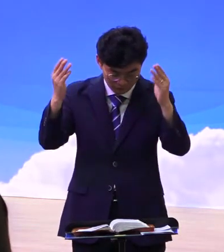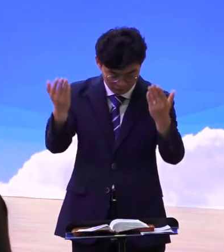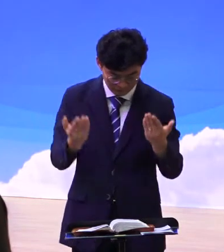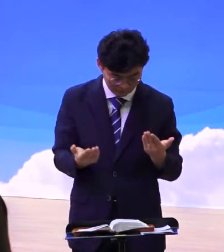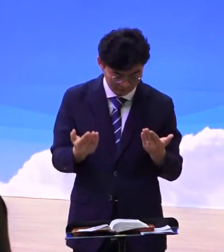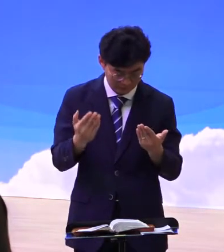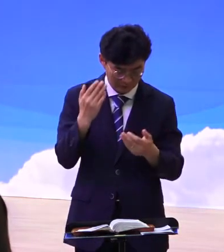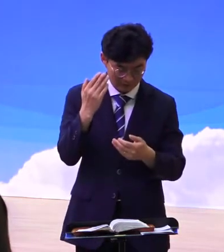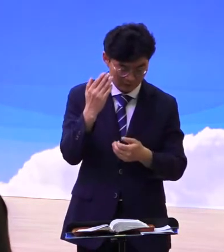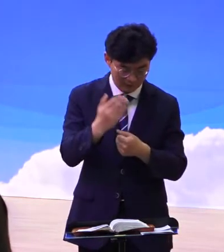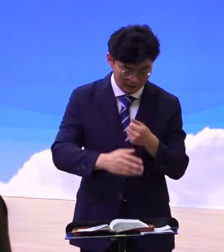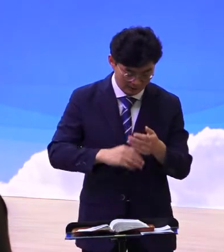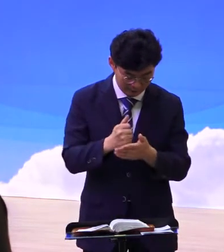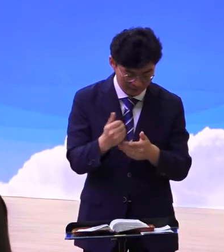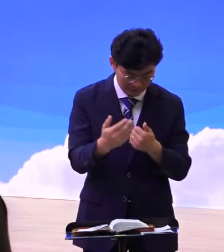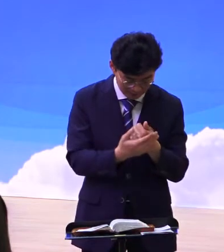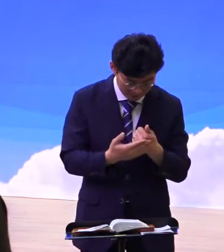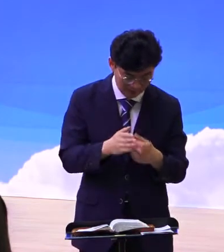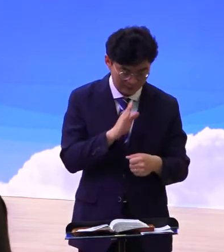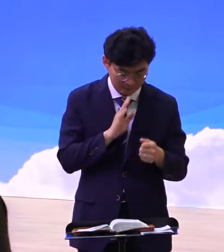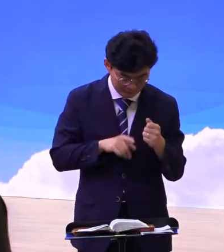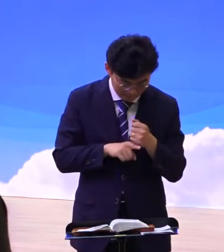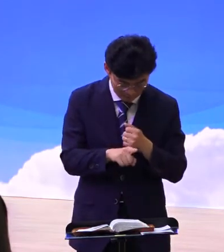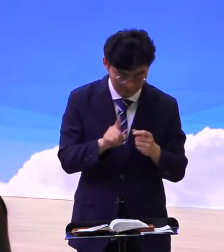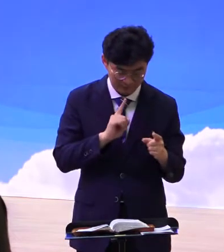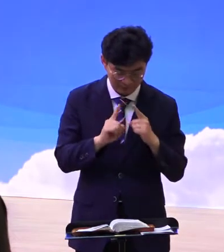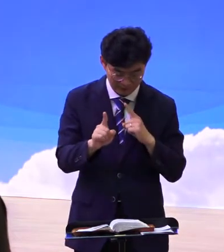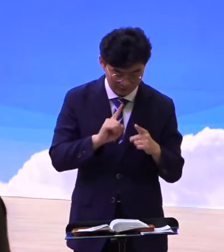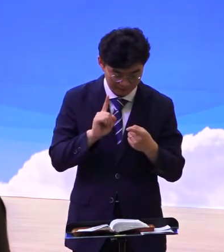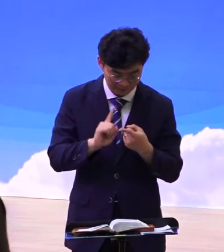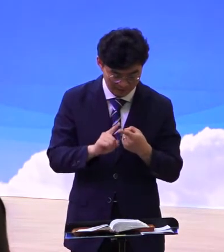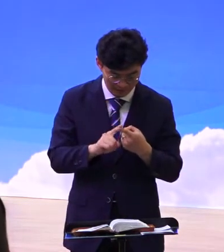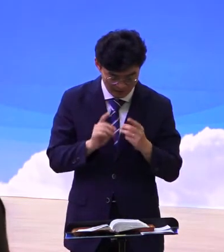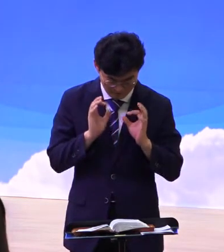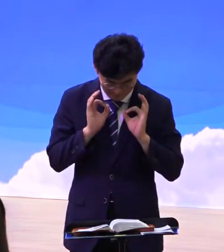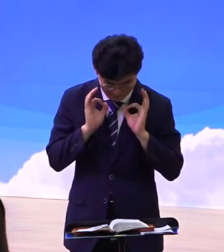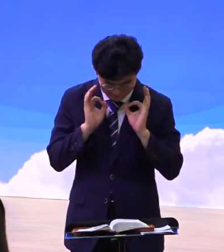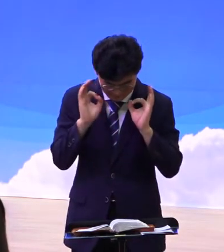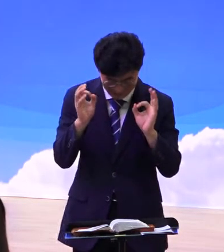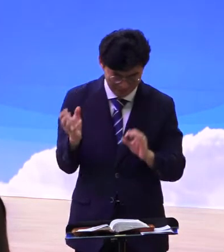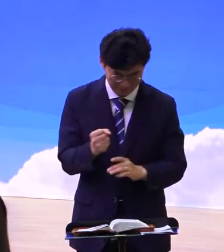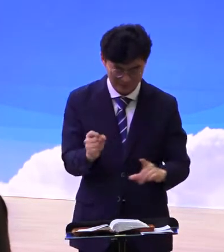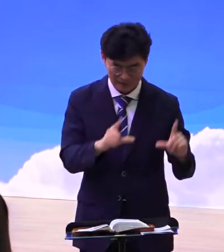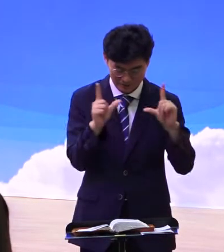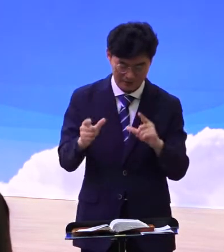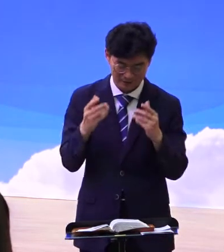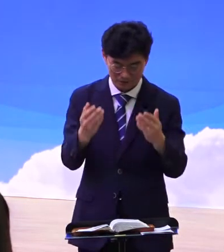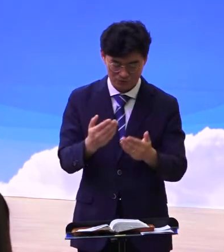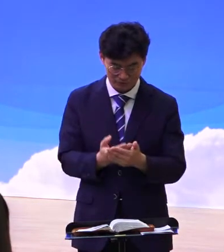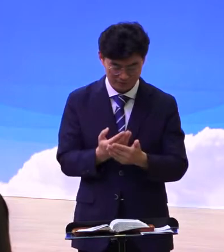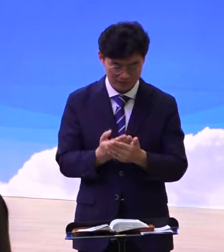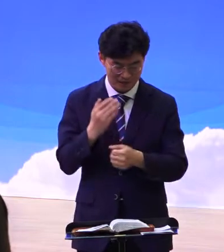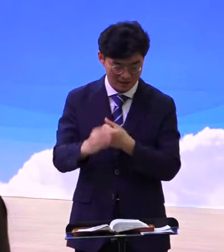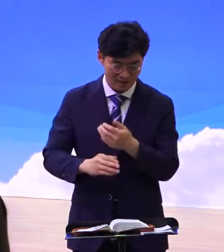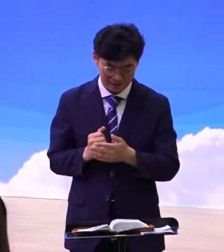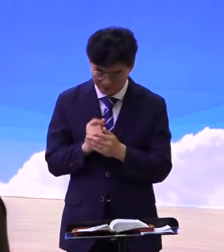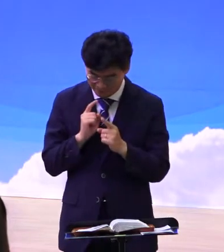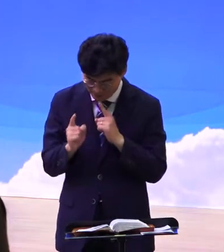하나님의 그 은혜와 진리의 말씀에 대한 갈급함으로 살게 하여 주시고 그 말씀을